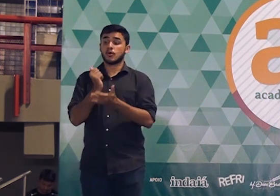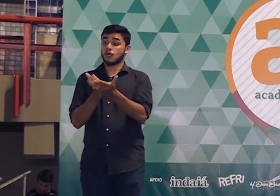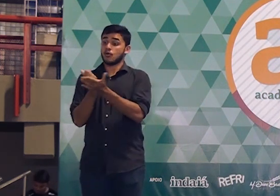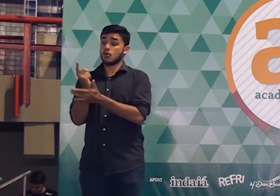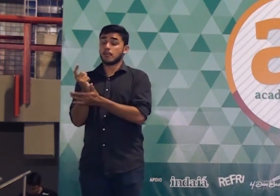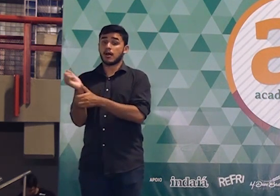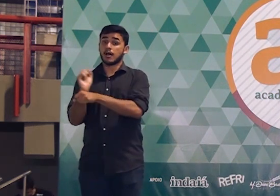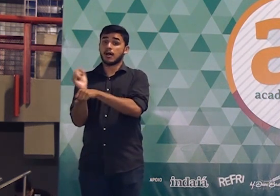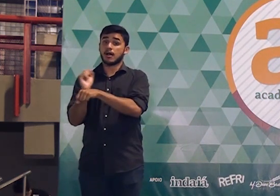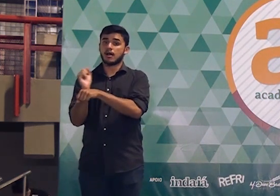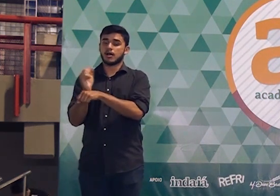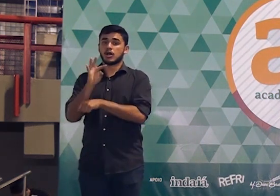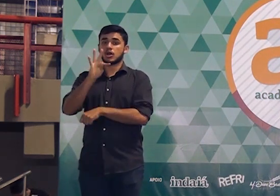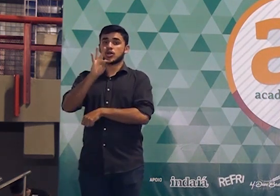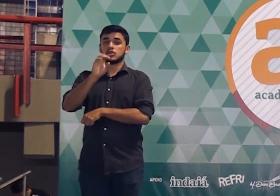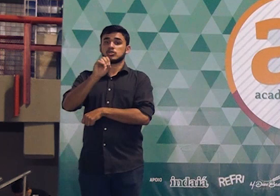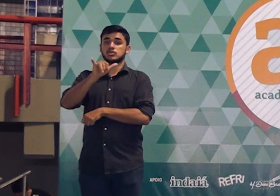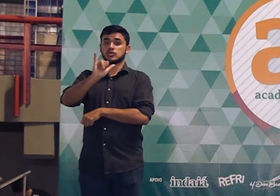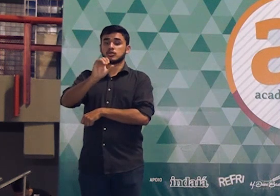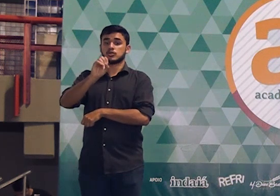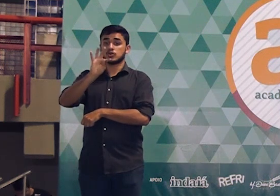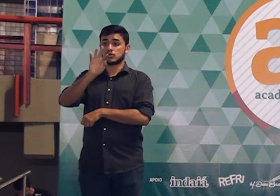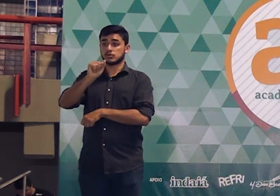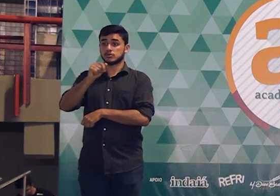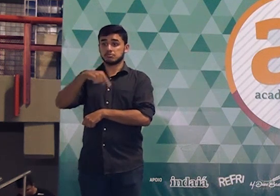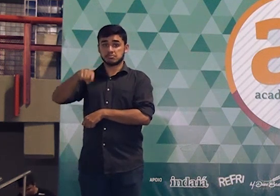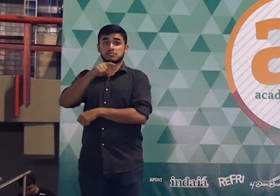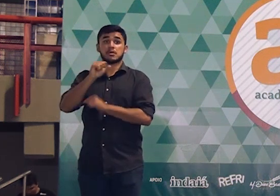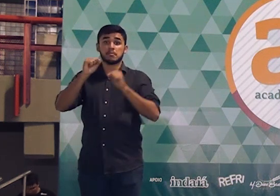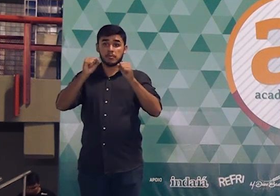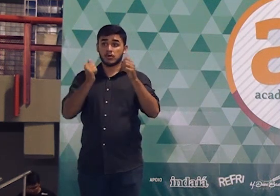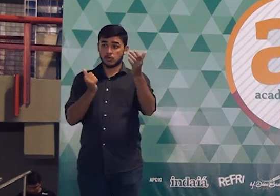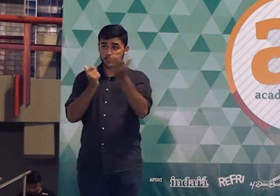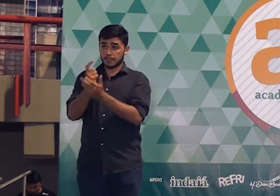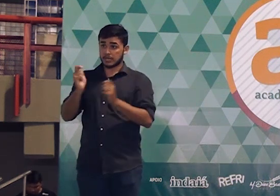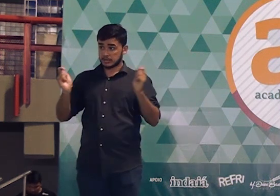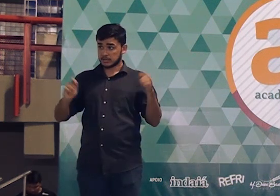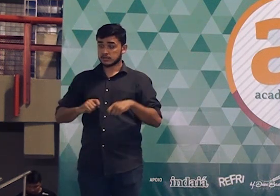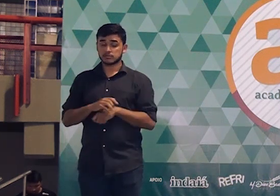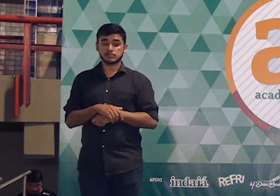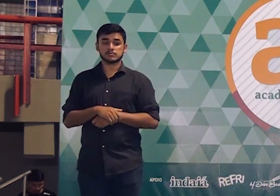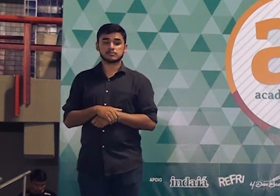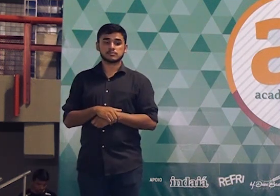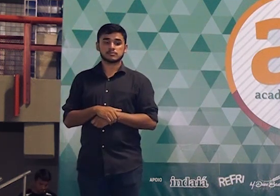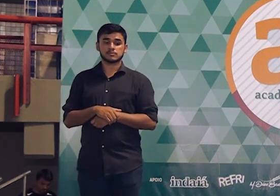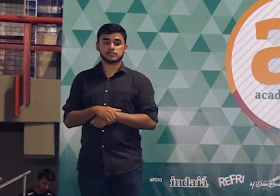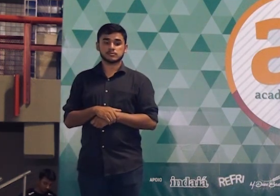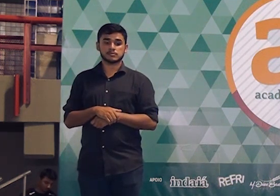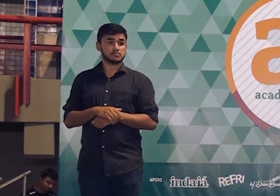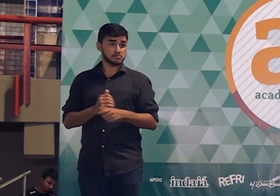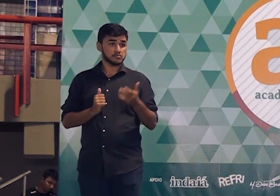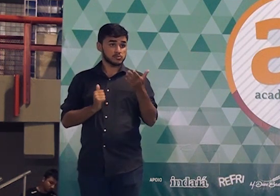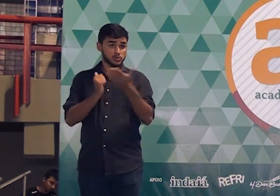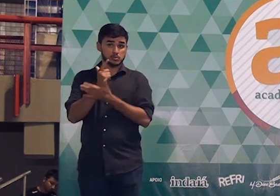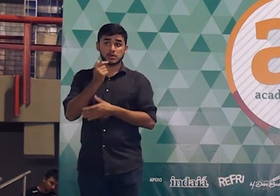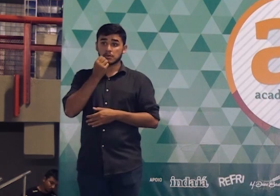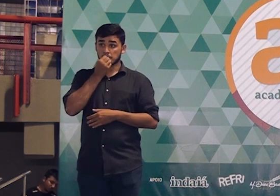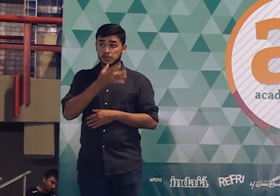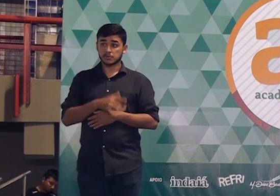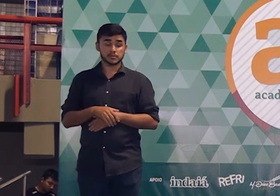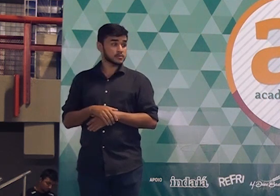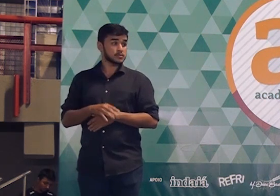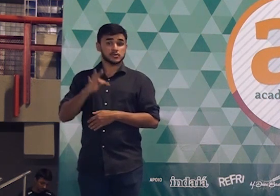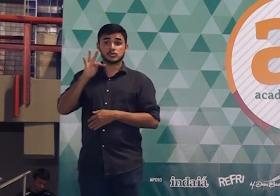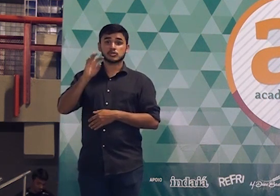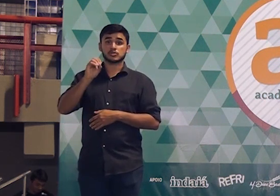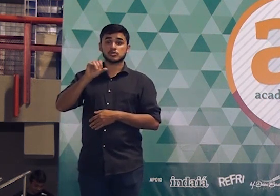carro Toyota que provavelmente um dia todo mundo aqui vai poder comprar, não vai? Vai não? Vocês não querem um Toyota